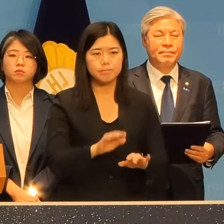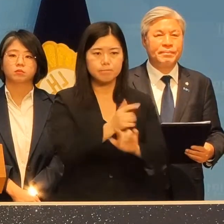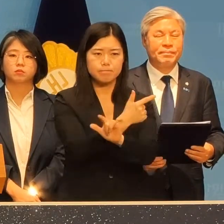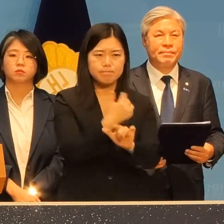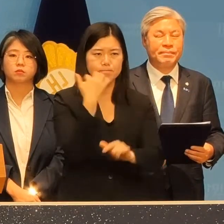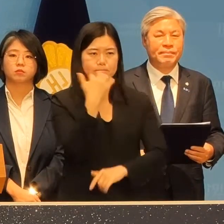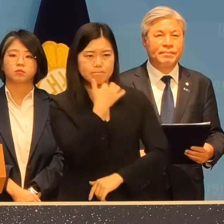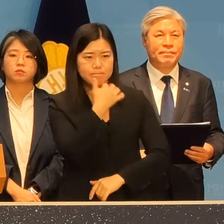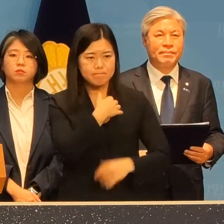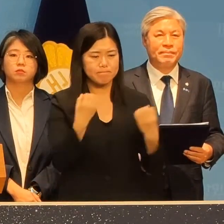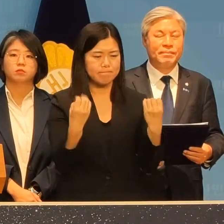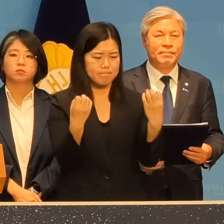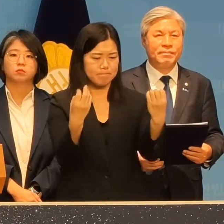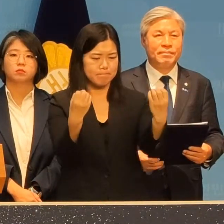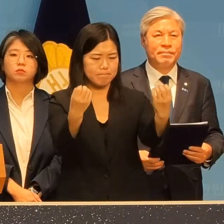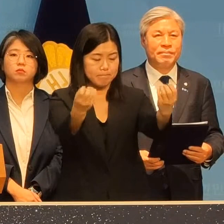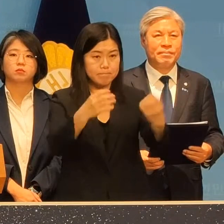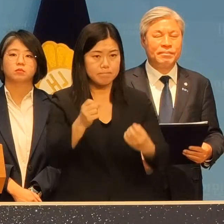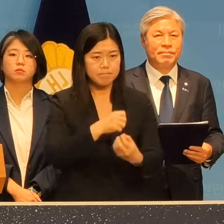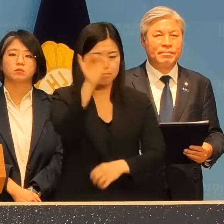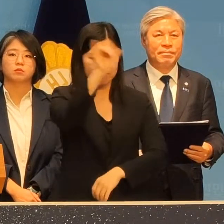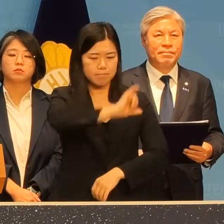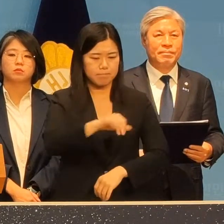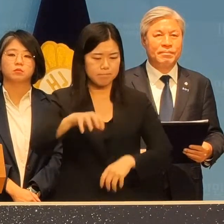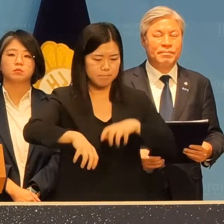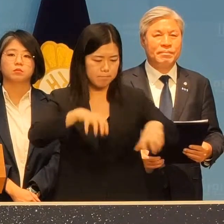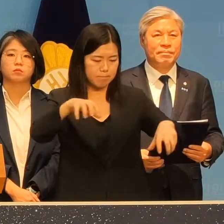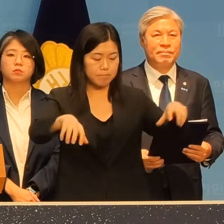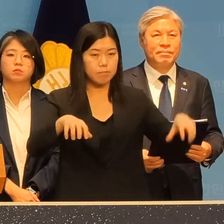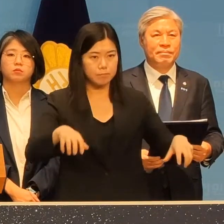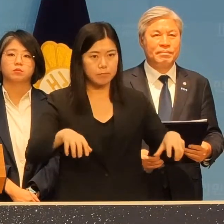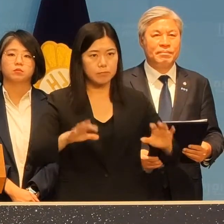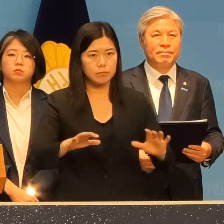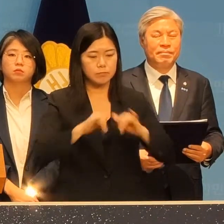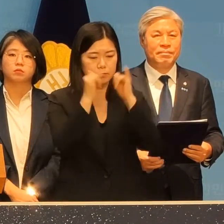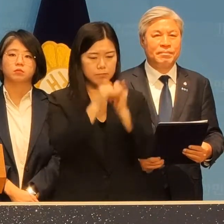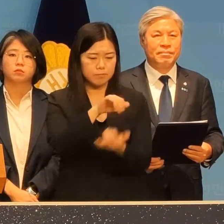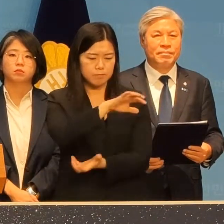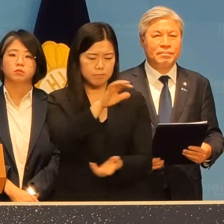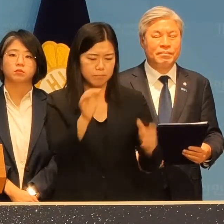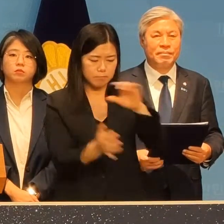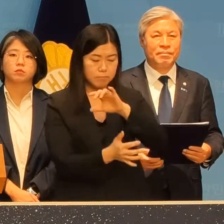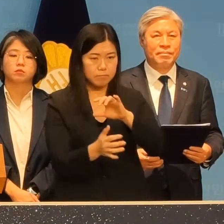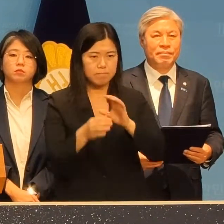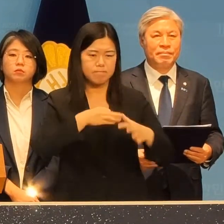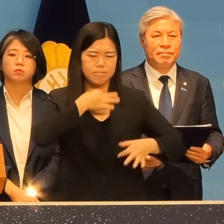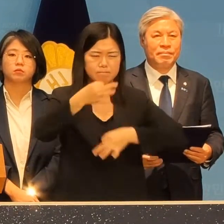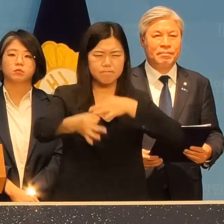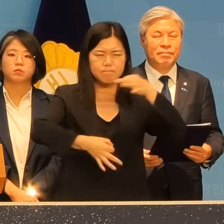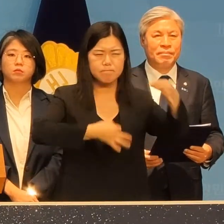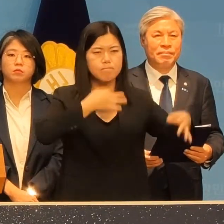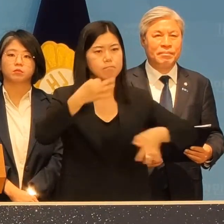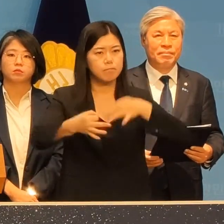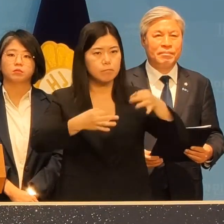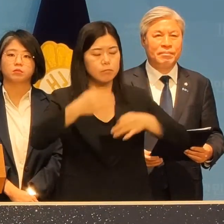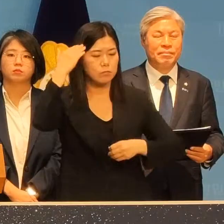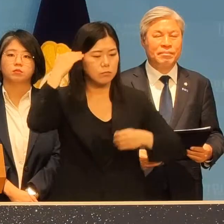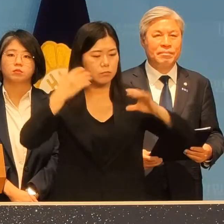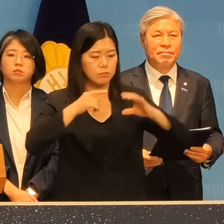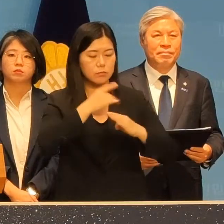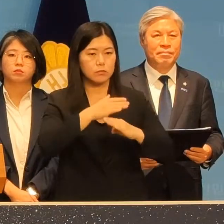형형색색의 응원봉을 들고 전국 곳곳의 광장에서 사회 대개혁을 외치며 대한민국의